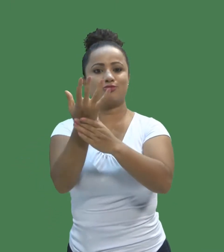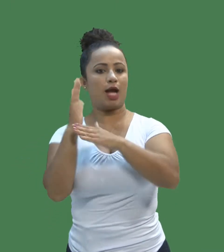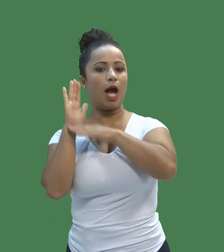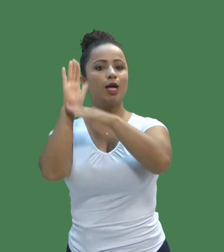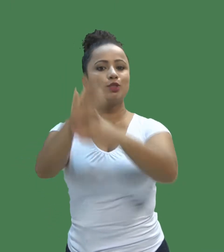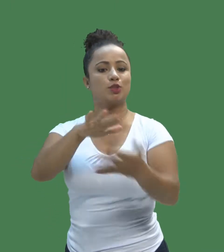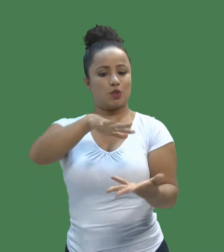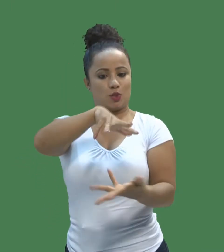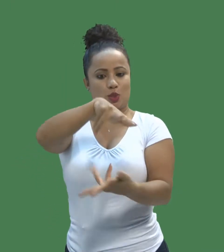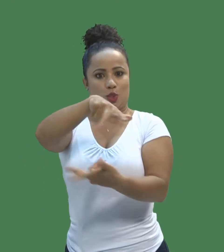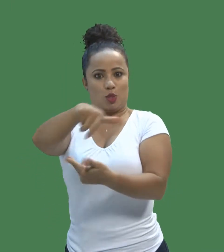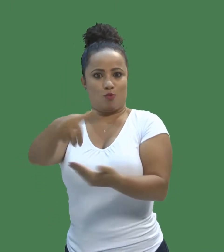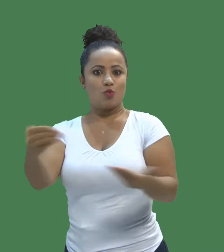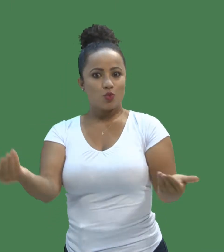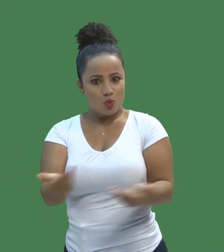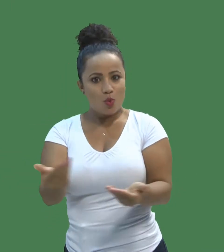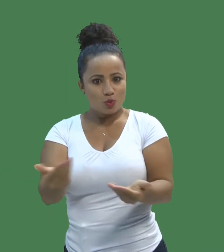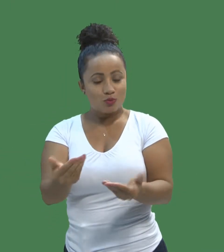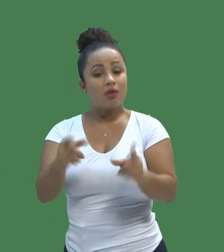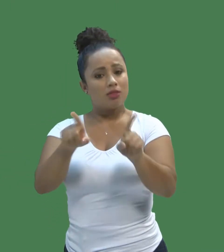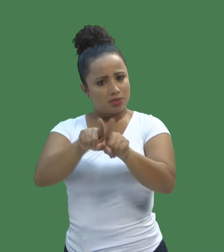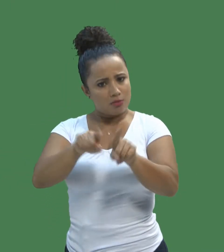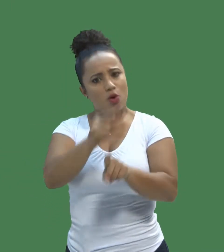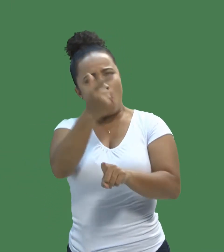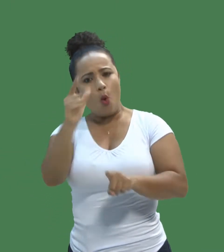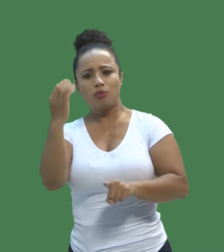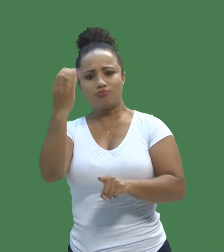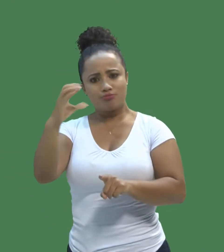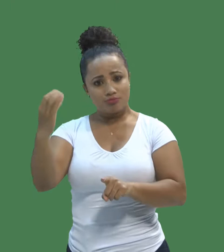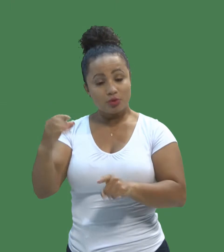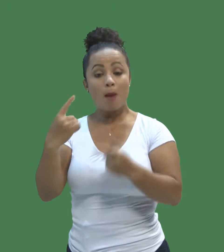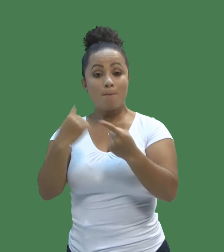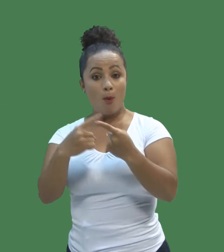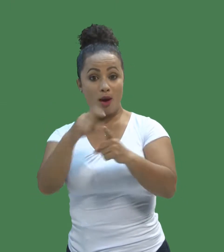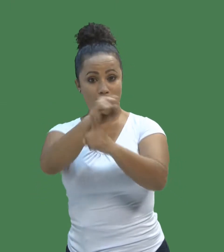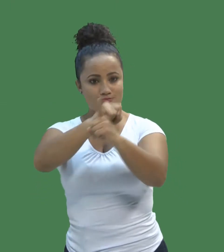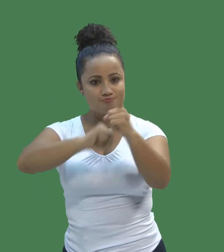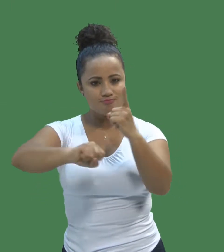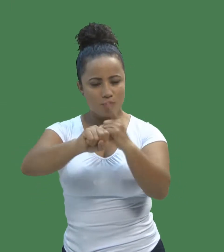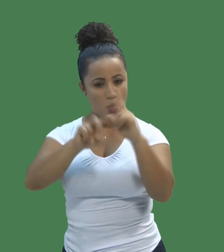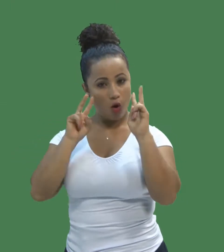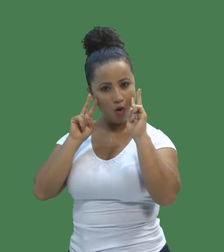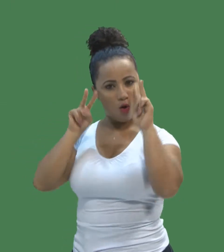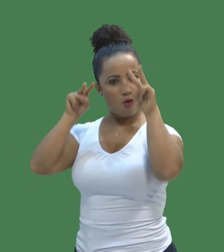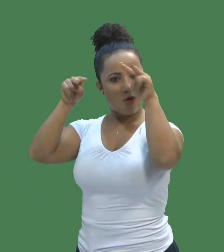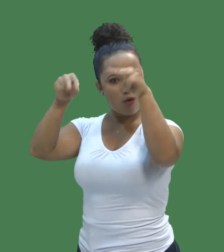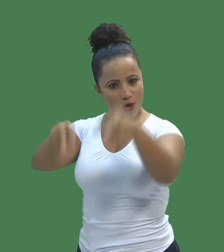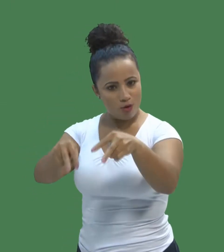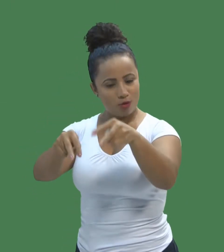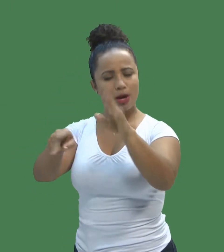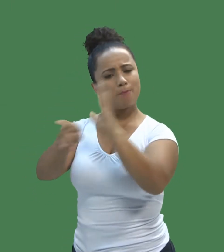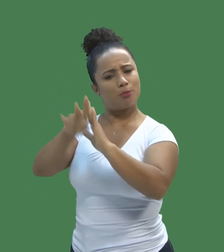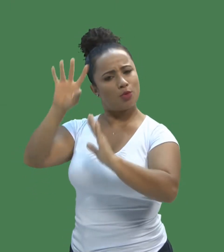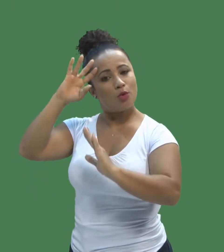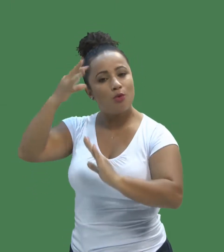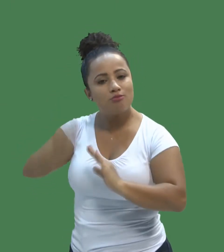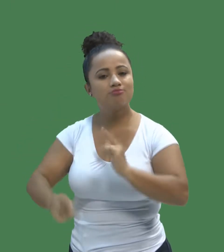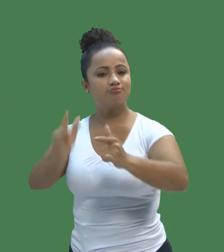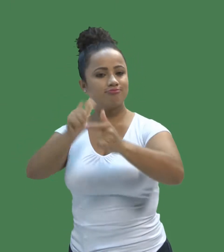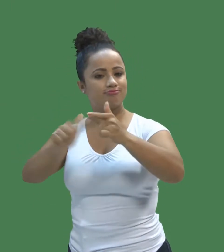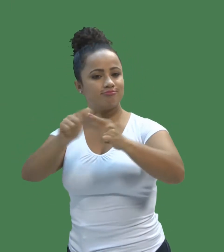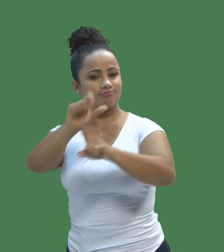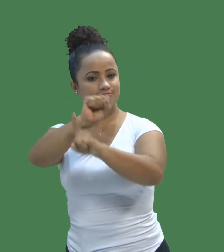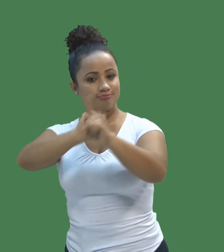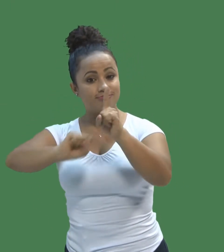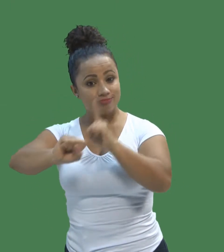volta especificamente para a compreensão dos problemas sociais e assim adquire reflexões